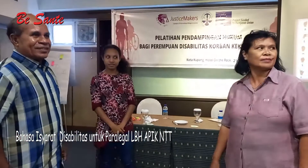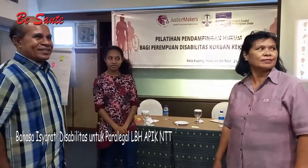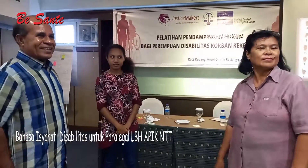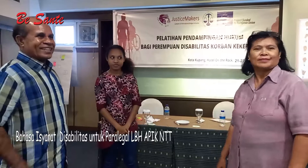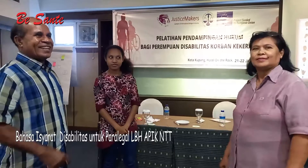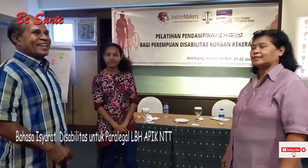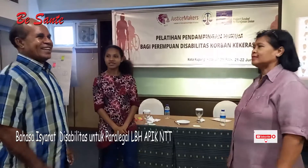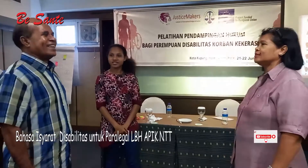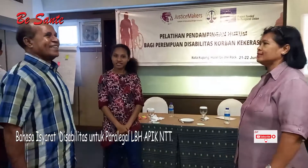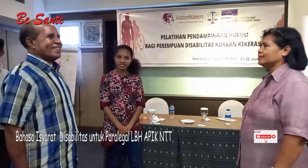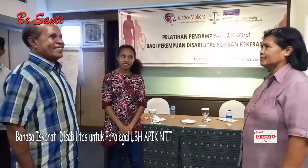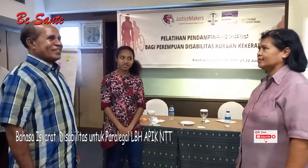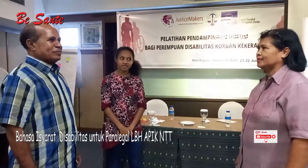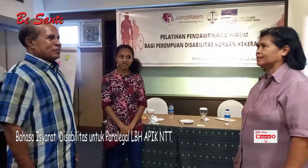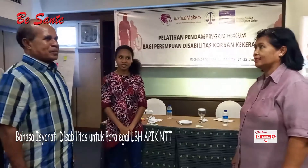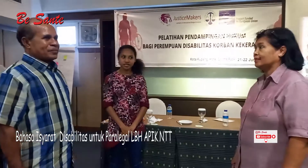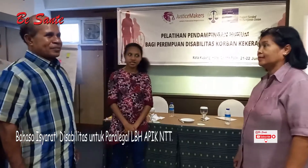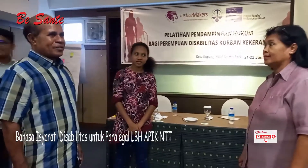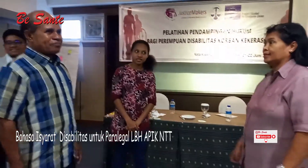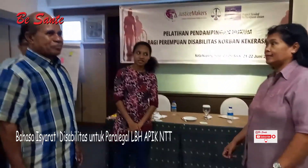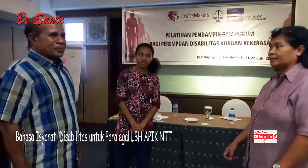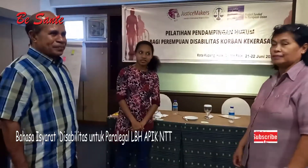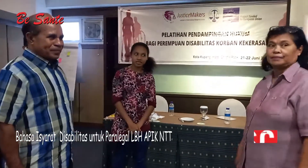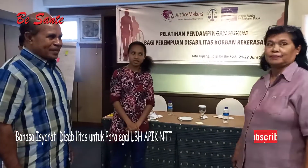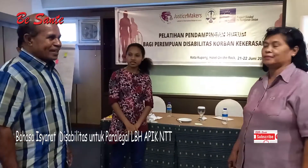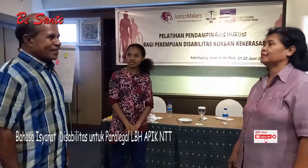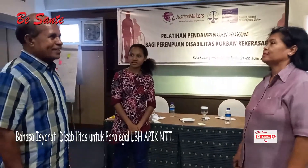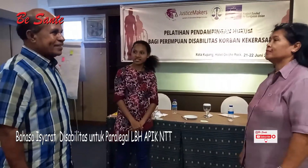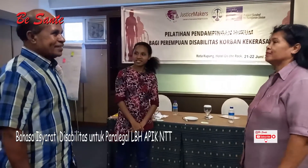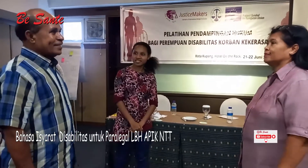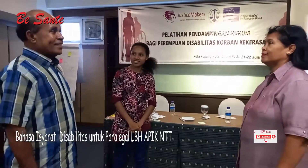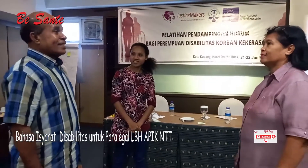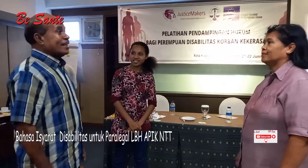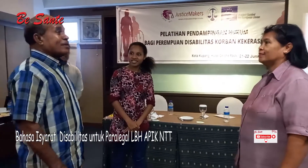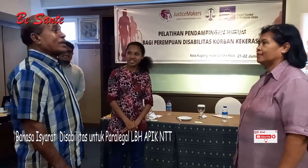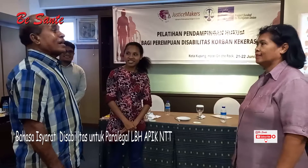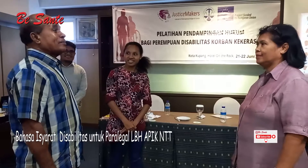Yunus. Oke. Mam, bapak tanya. Nama kamu siapa?